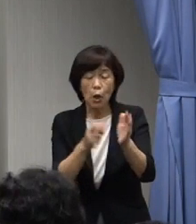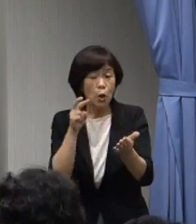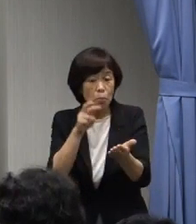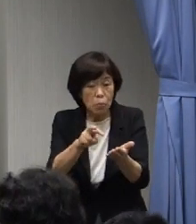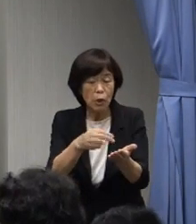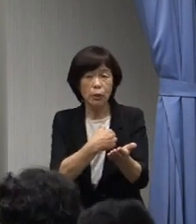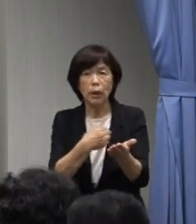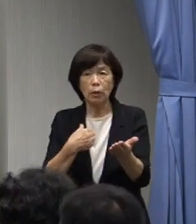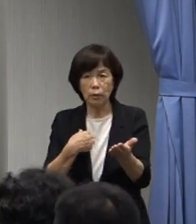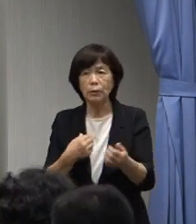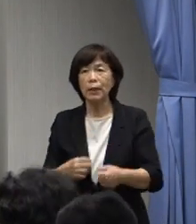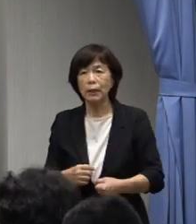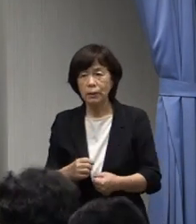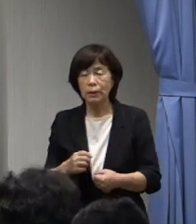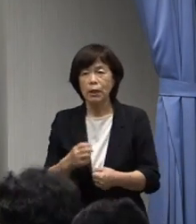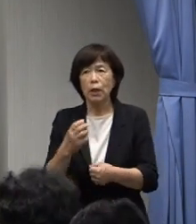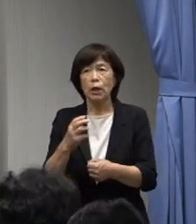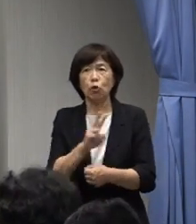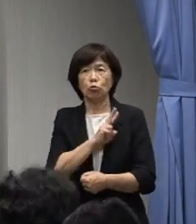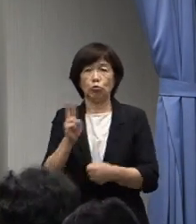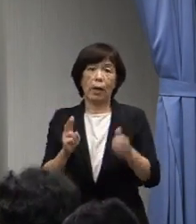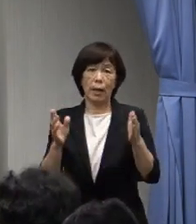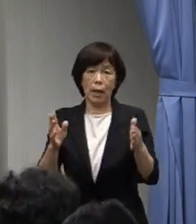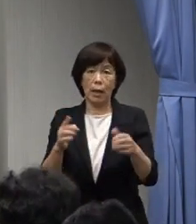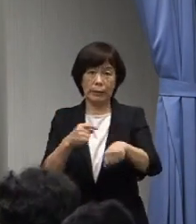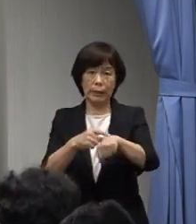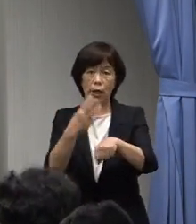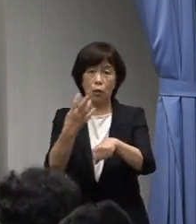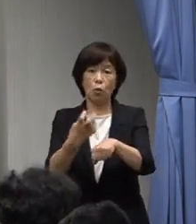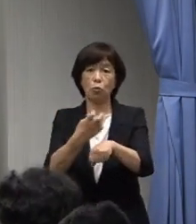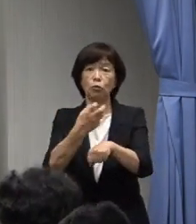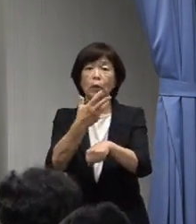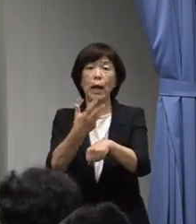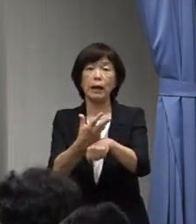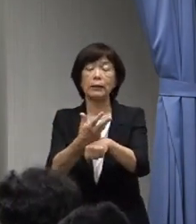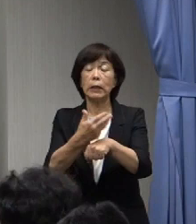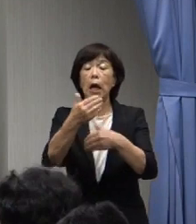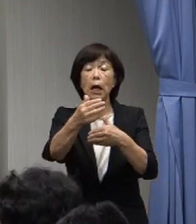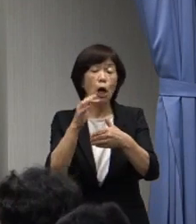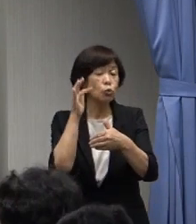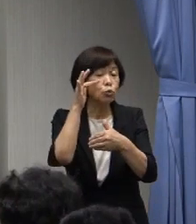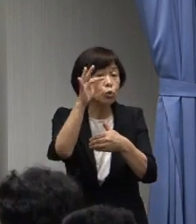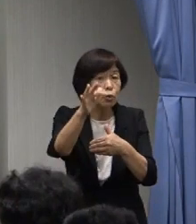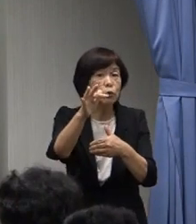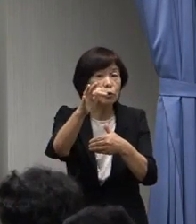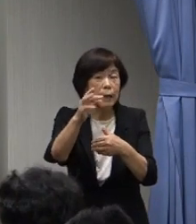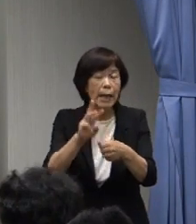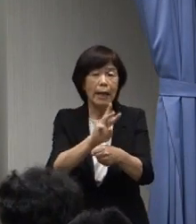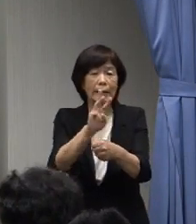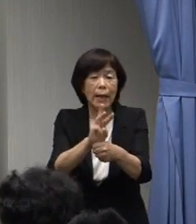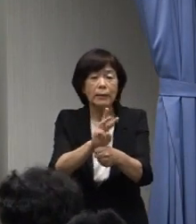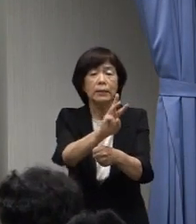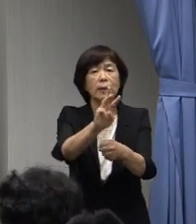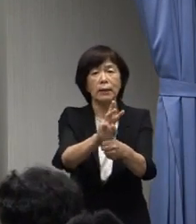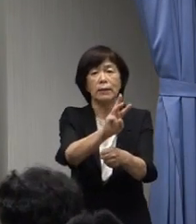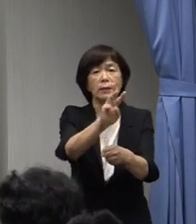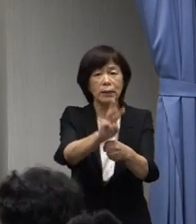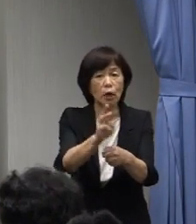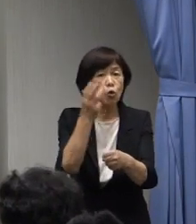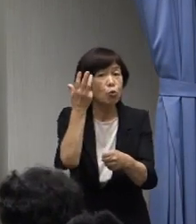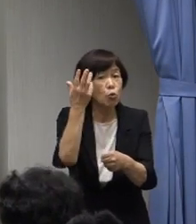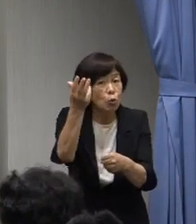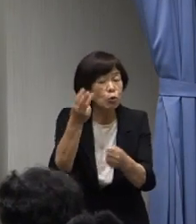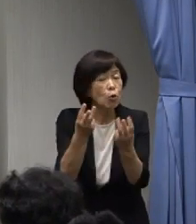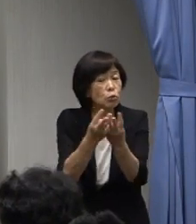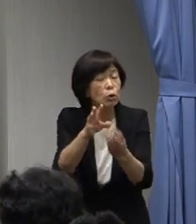ます。48時間、20日先までの予測値を3時間間隔で取得することができます。